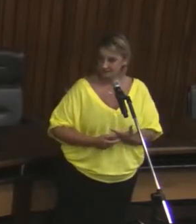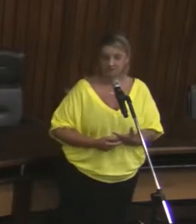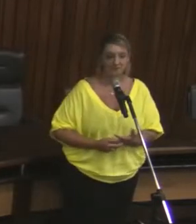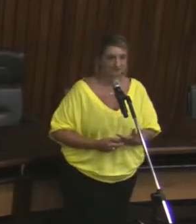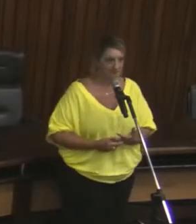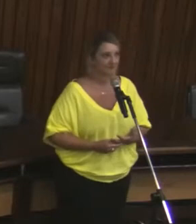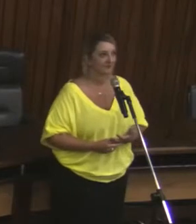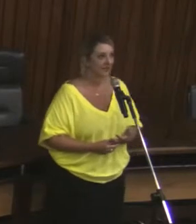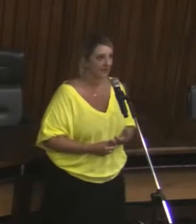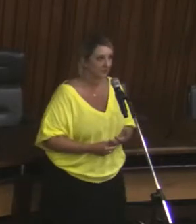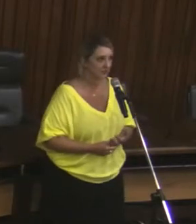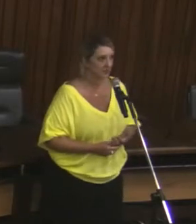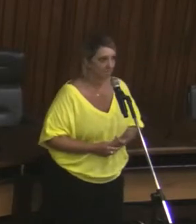sinais. É isso aí.